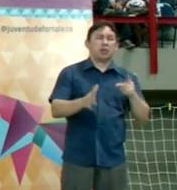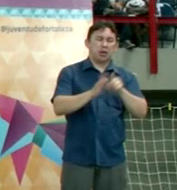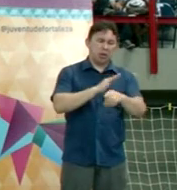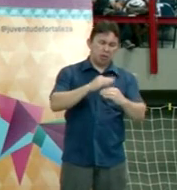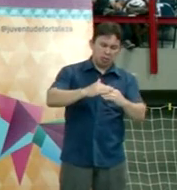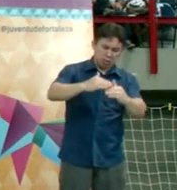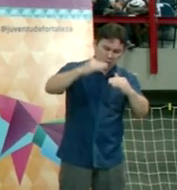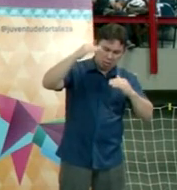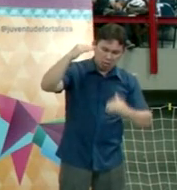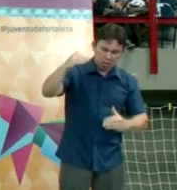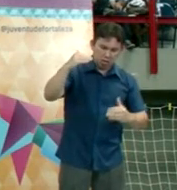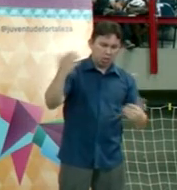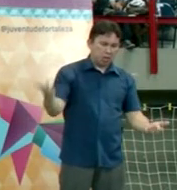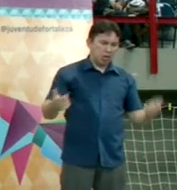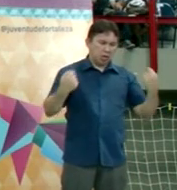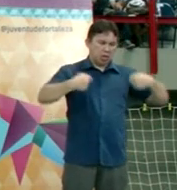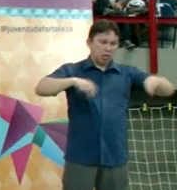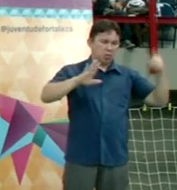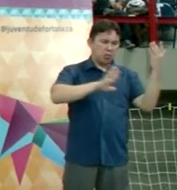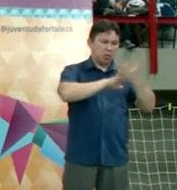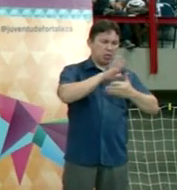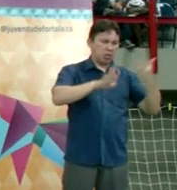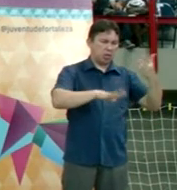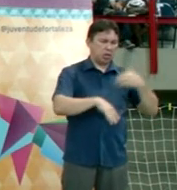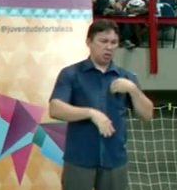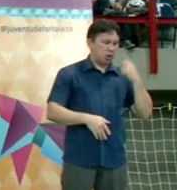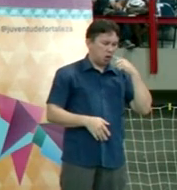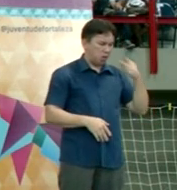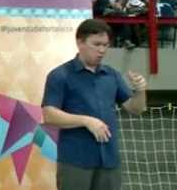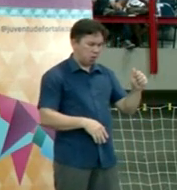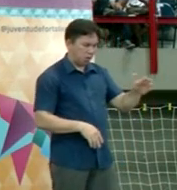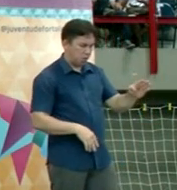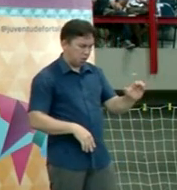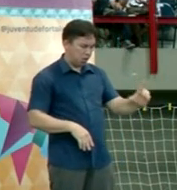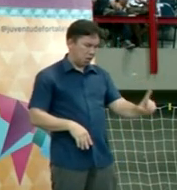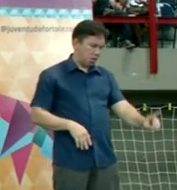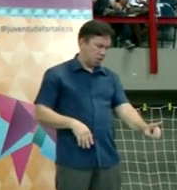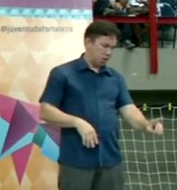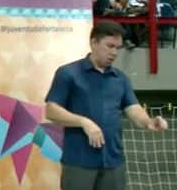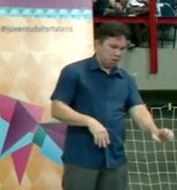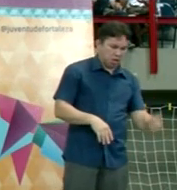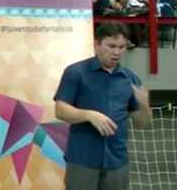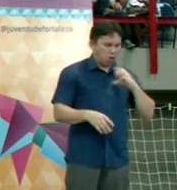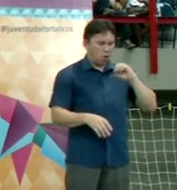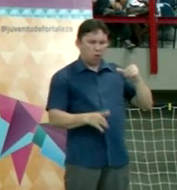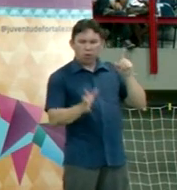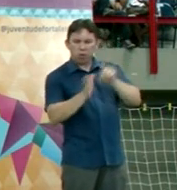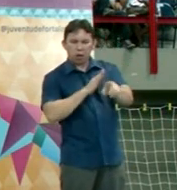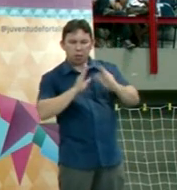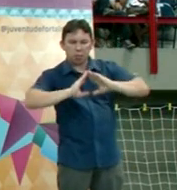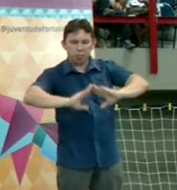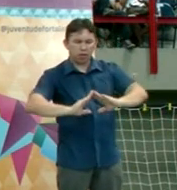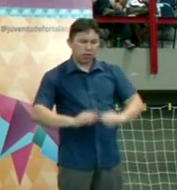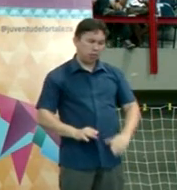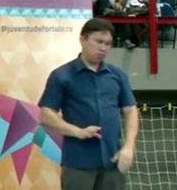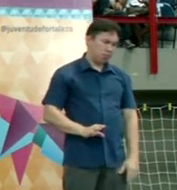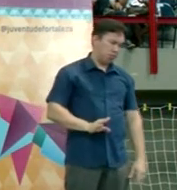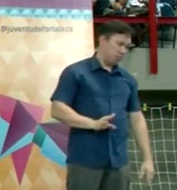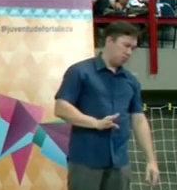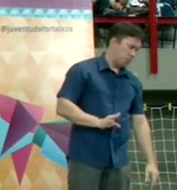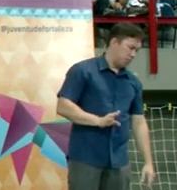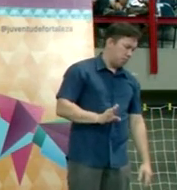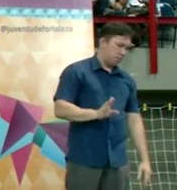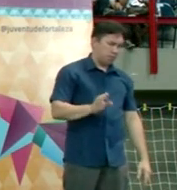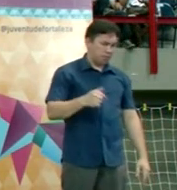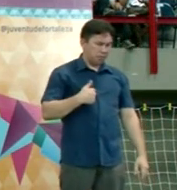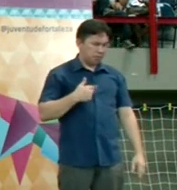grandes, então eu não preciso nem ler o texto, eu vou direto nas alternativas ou vou direto no comando da questão. Tu nunca